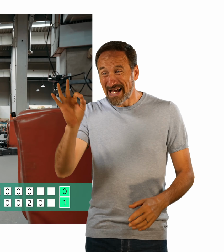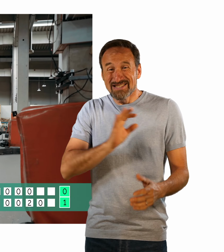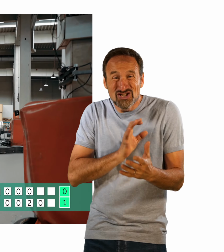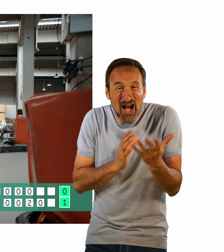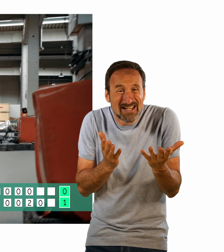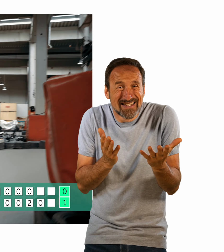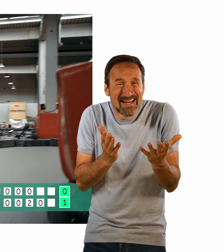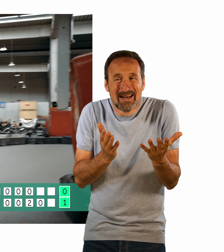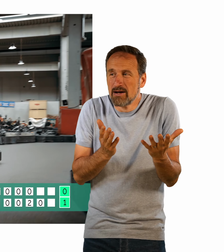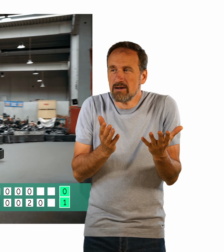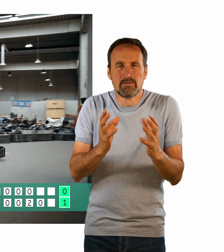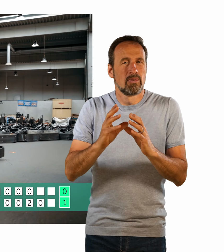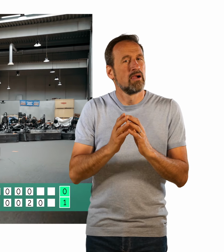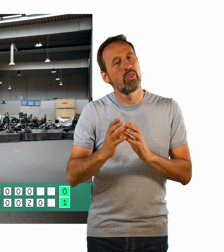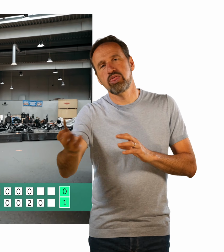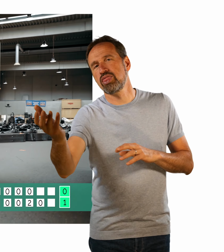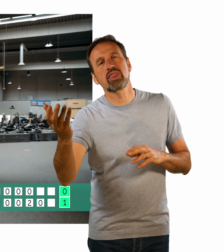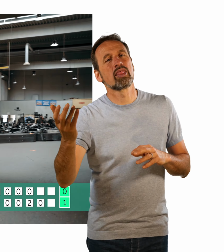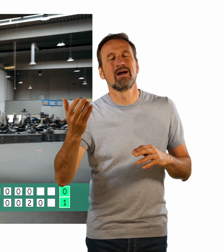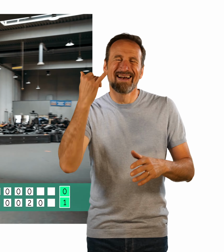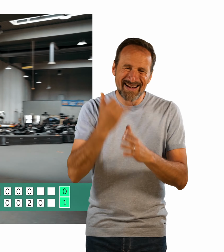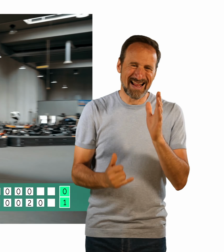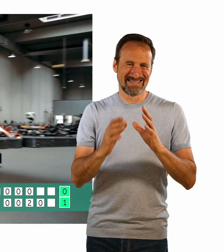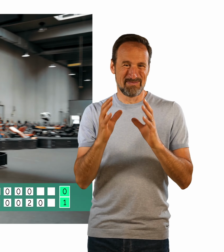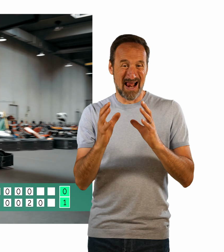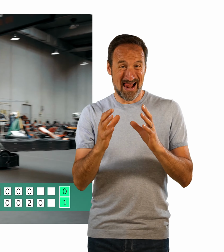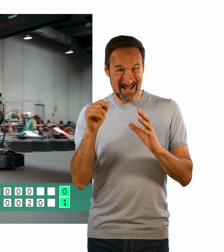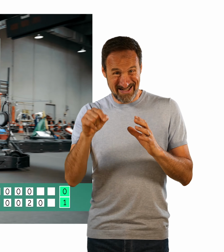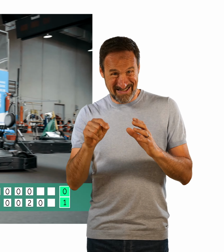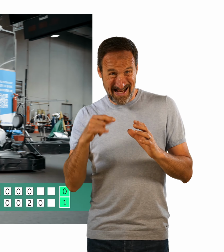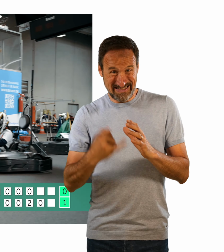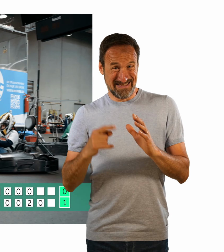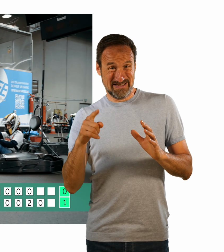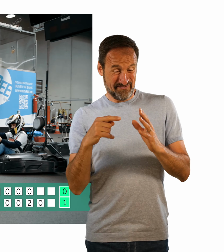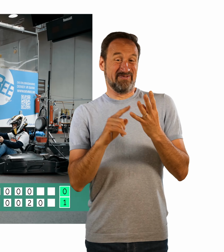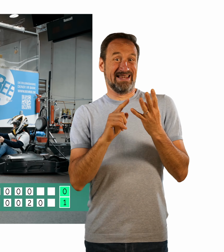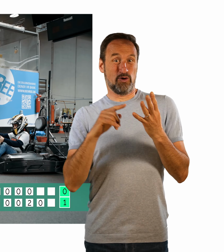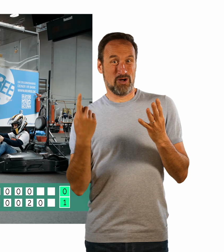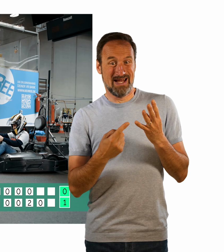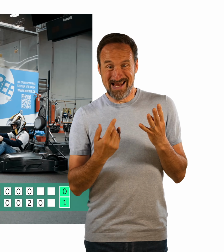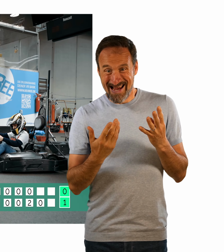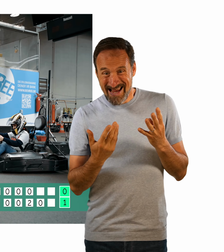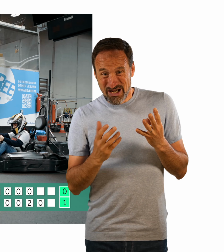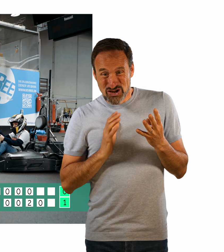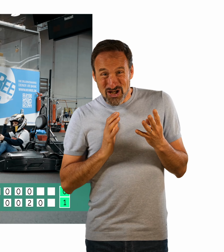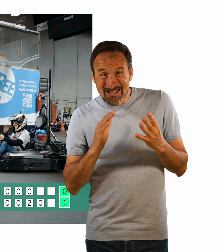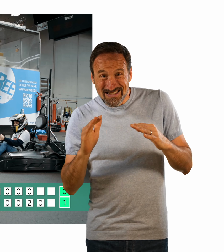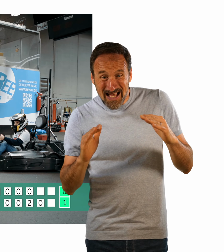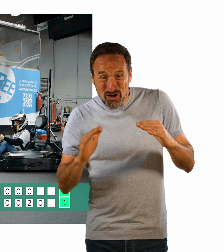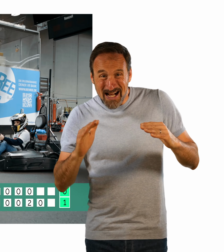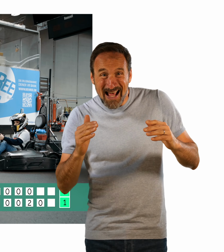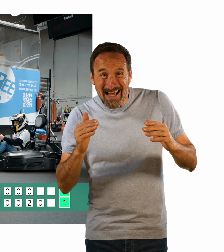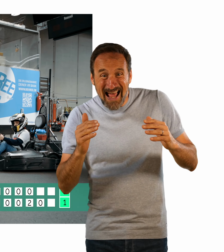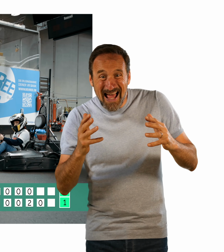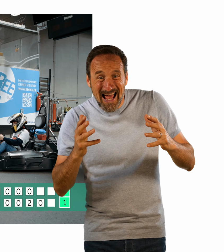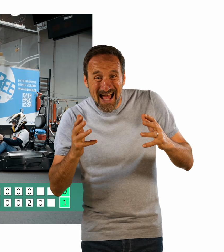Ball ist vorbei am Tor. Der letzte Ball in dieser Runde. Und nochmal die Chance auszugleichen. Und da bleibt er liegen. Da bleibt er